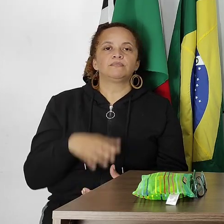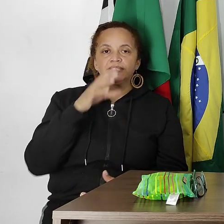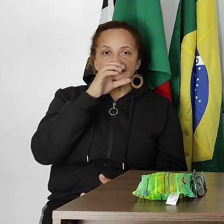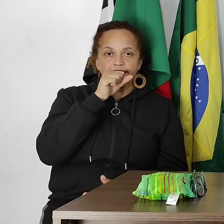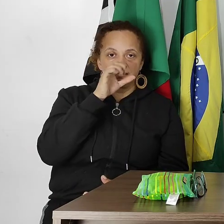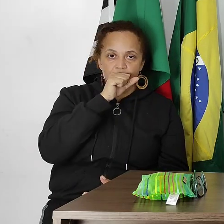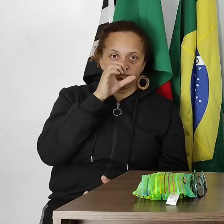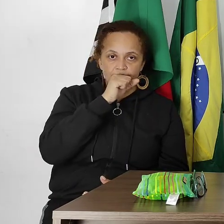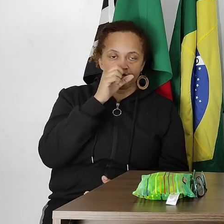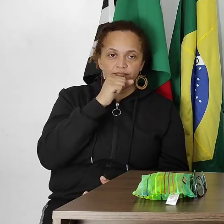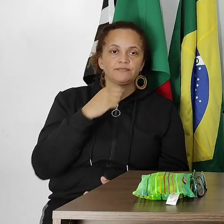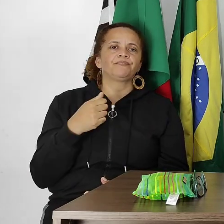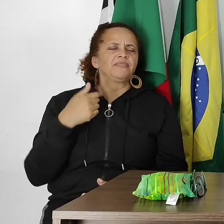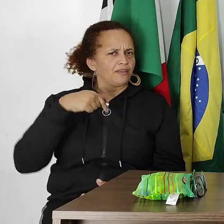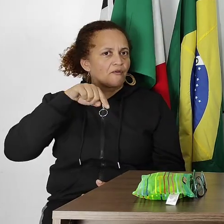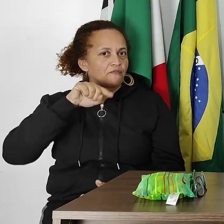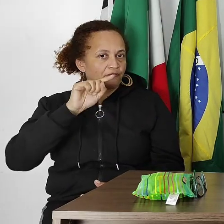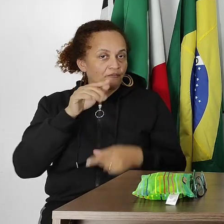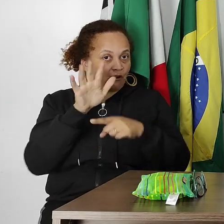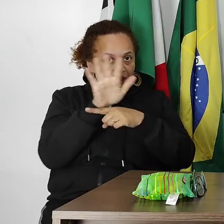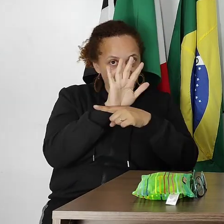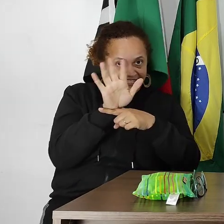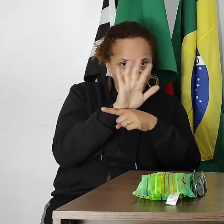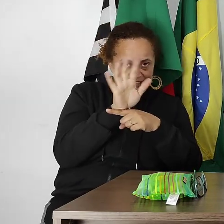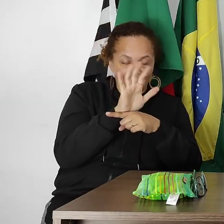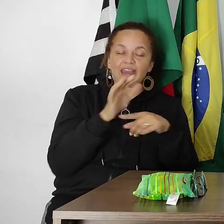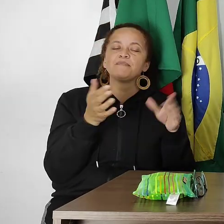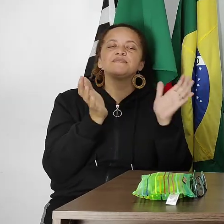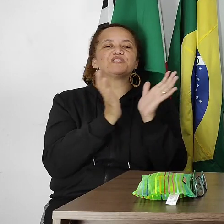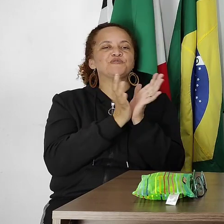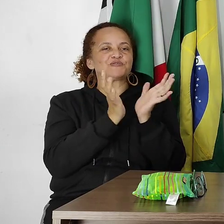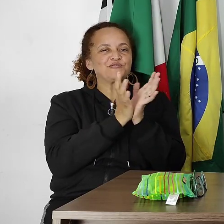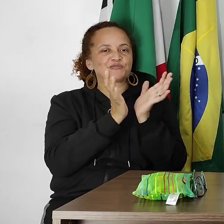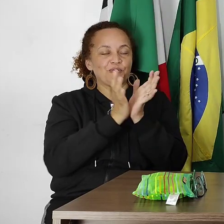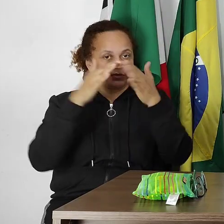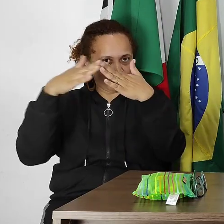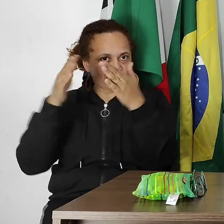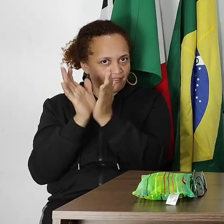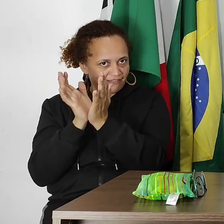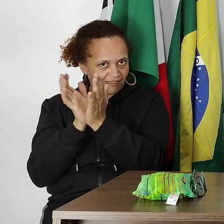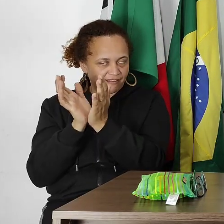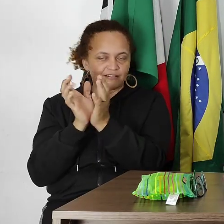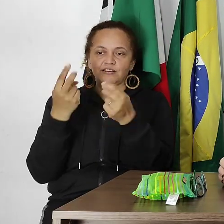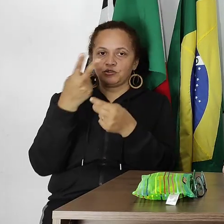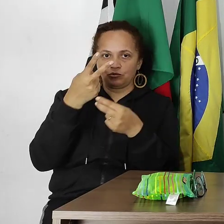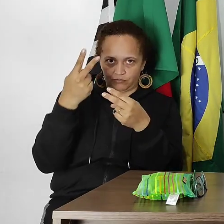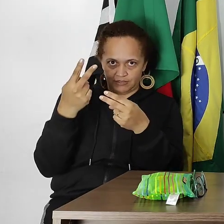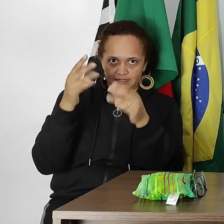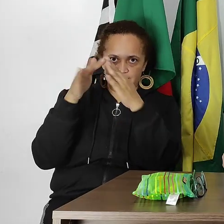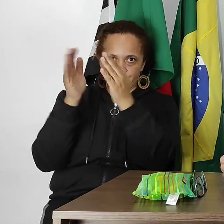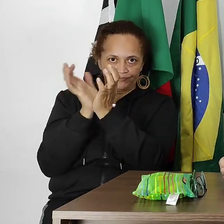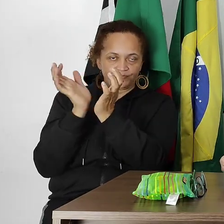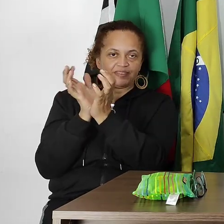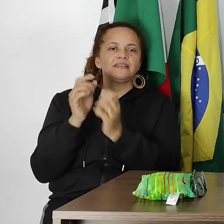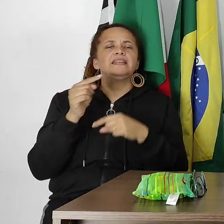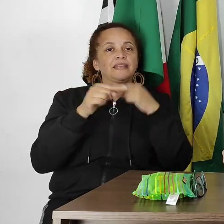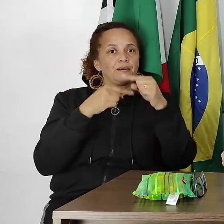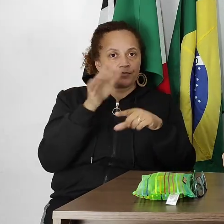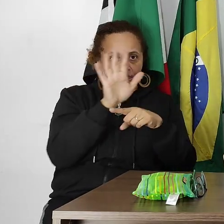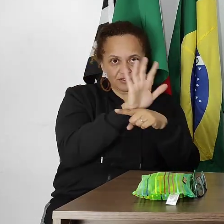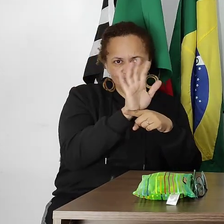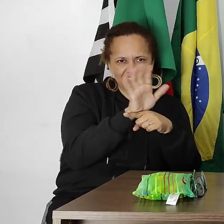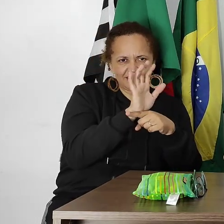Sábado, a gente foi para o cinema, Uma turma da nossa célula e da outra célula. E após o cinema, a gente